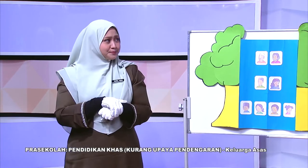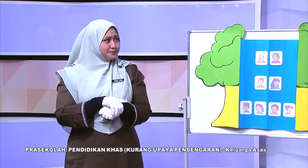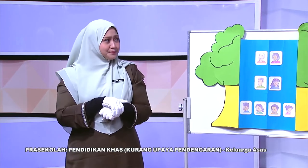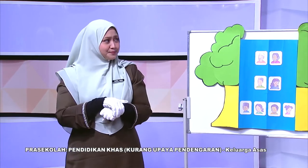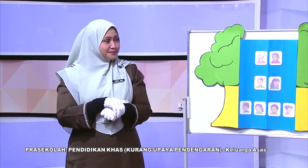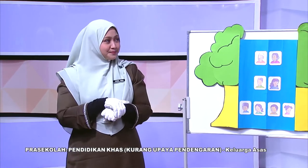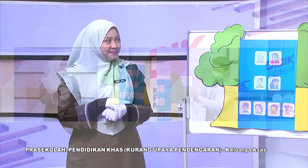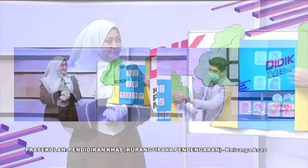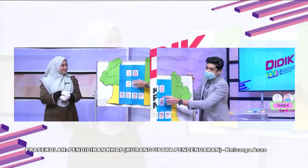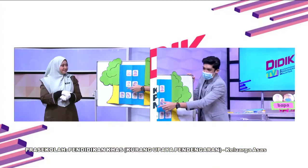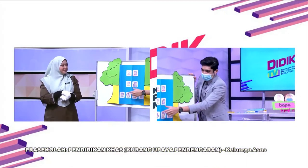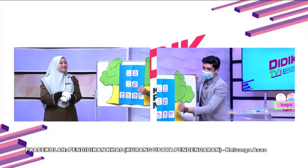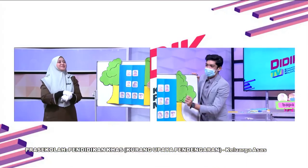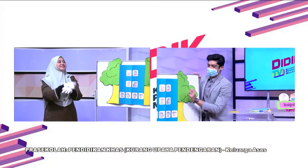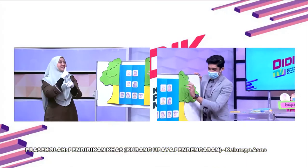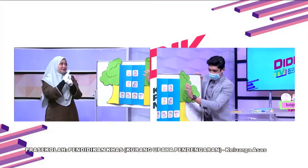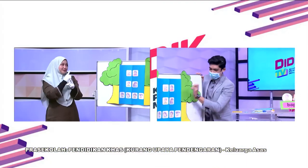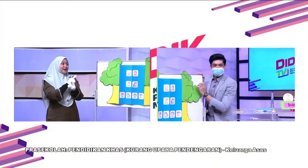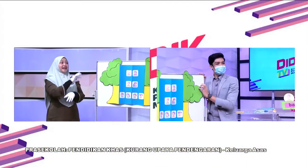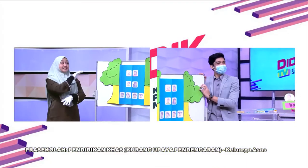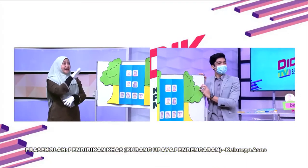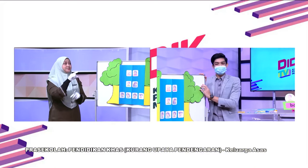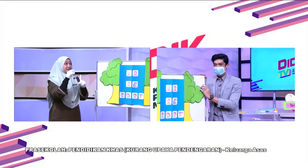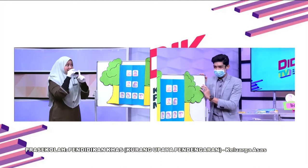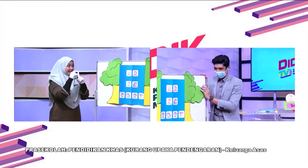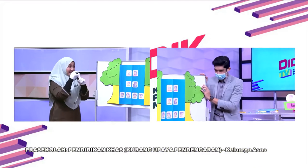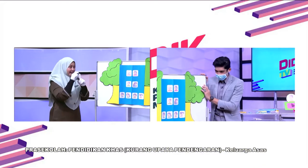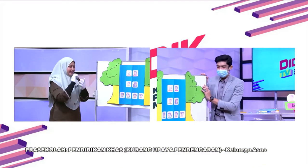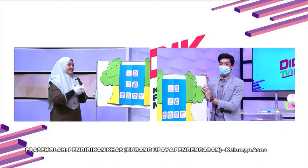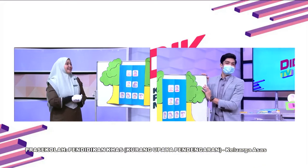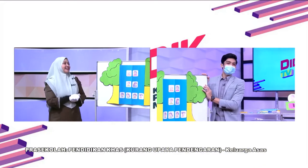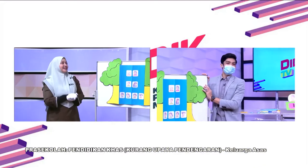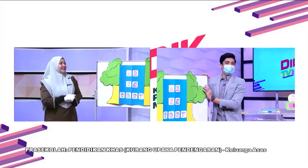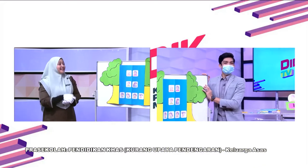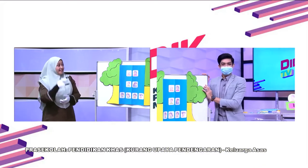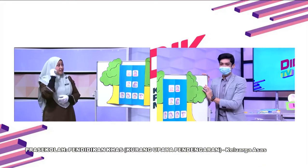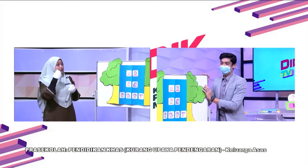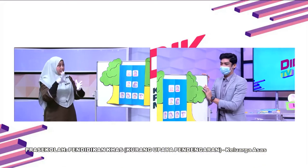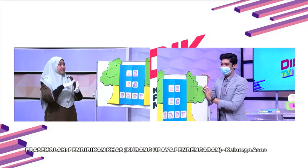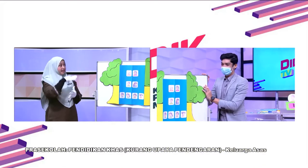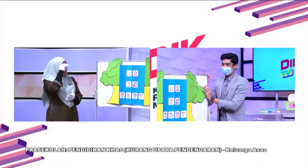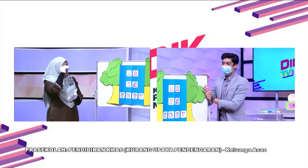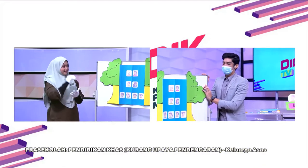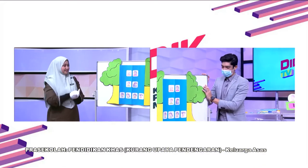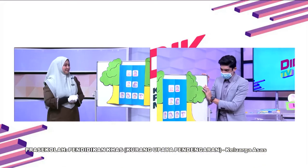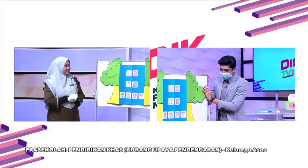faster namun HAM usut jatuh ejaan perkataan tadi sudah belajar geh betul